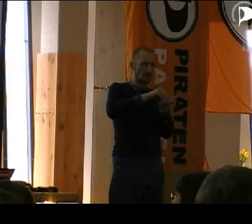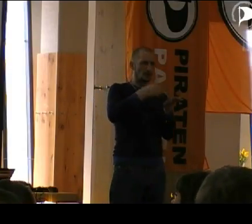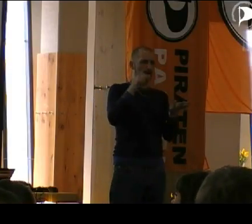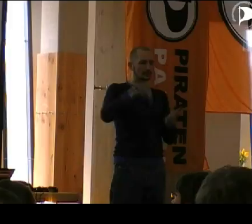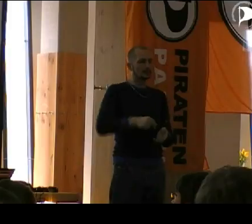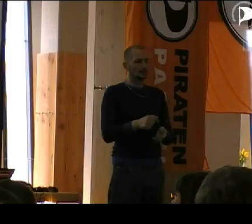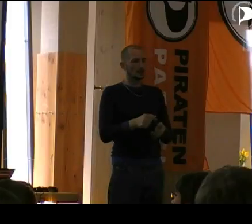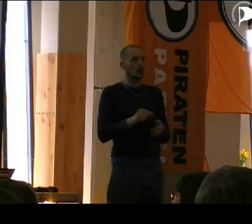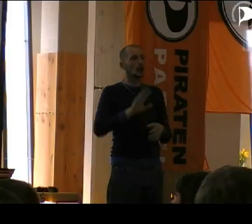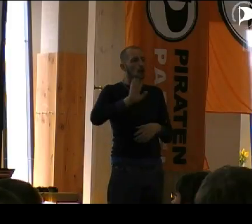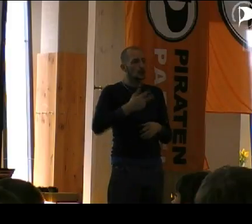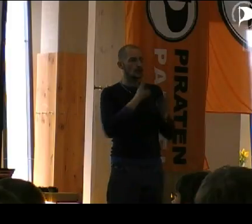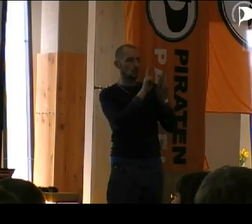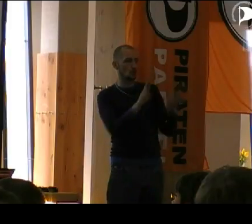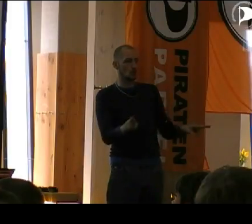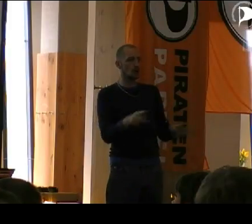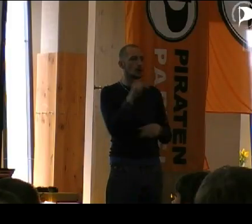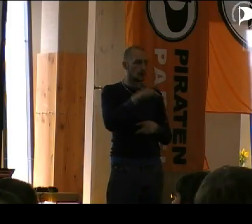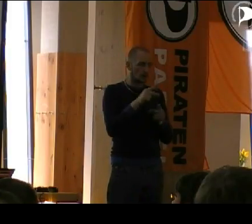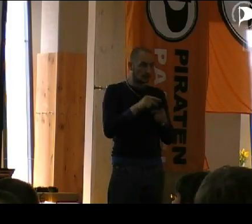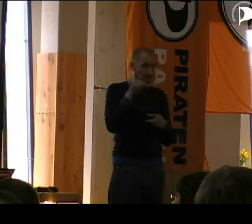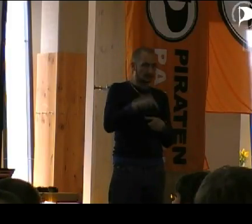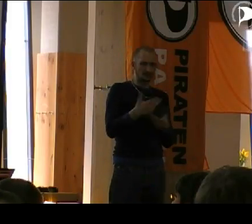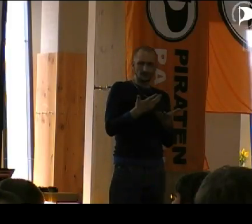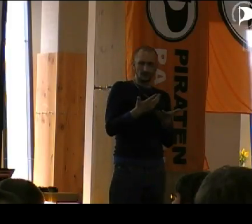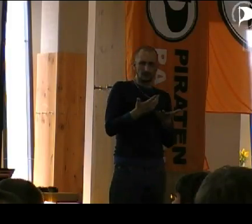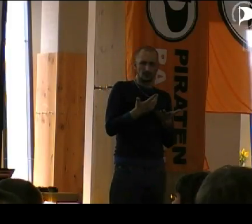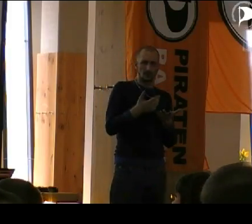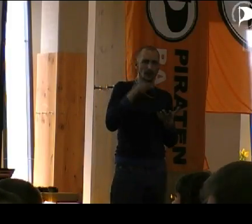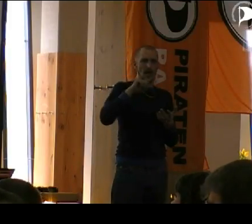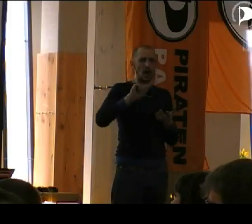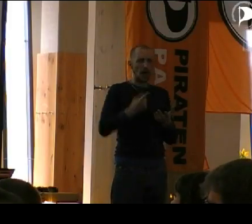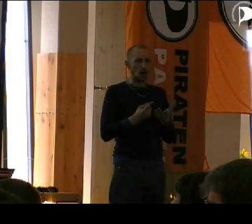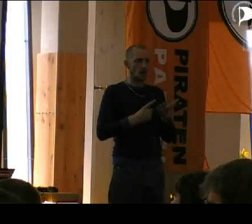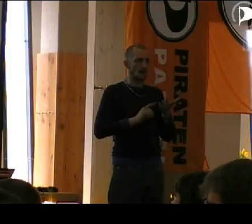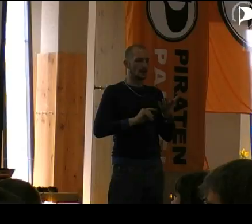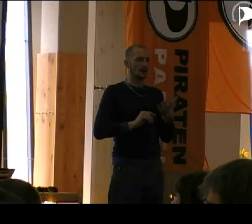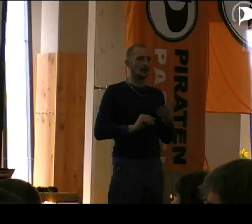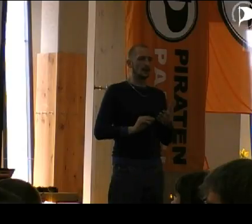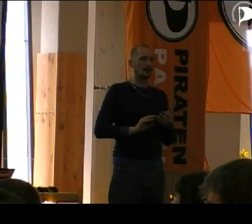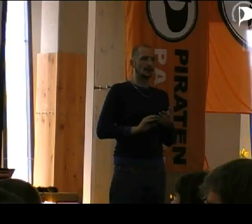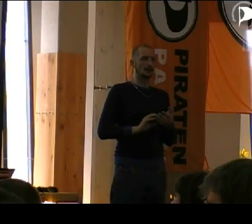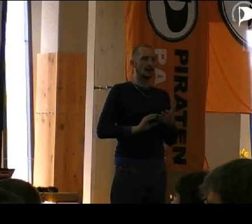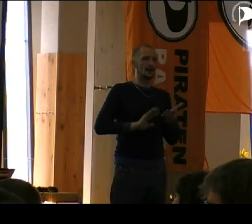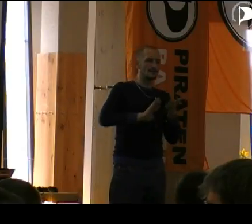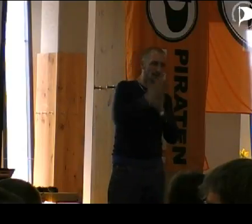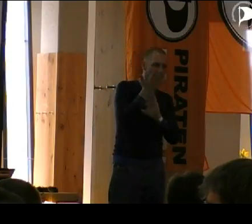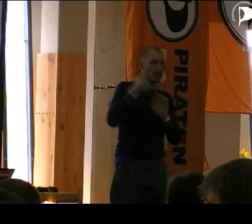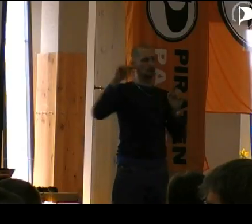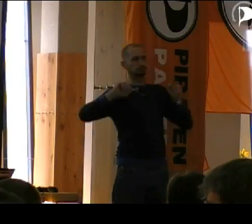unruheherd im landesverband es ist beinahe fertig und was hier dann so uneben ist körper einheit stattfand